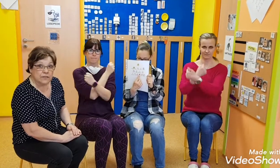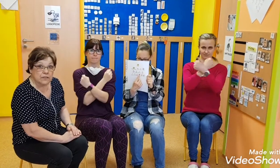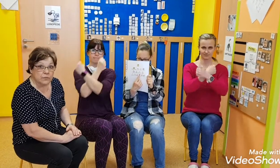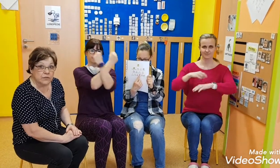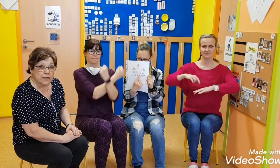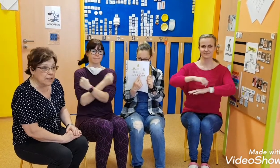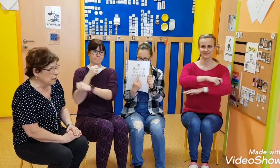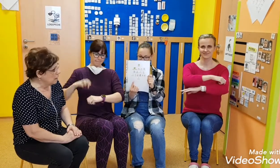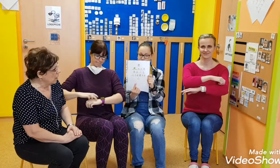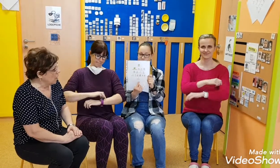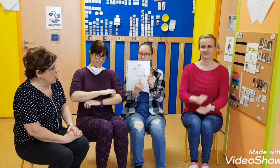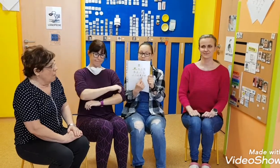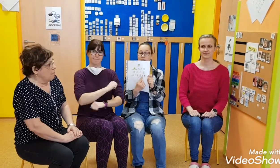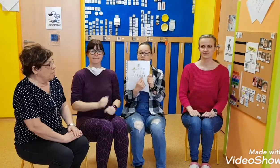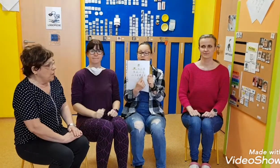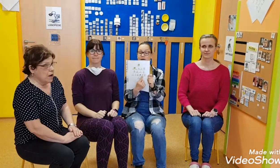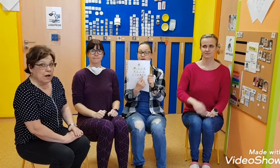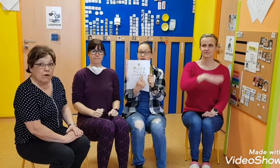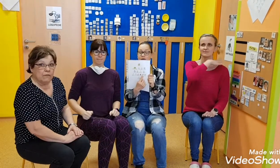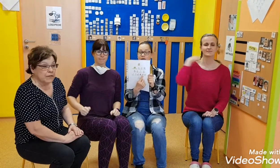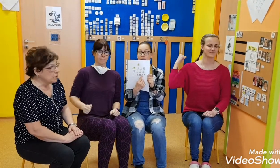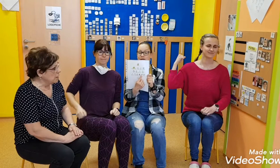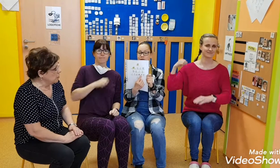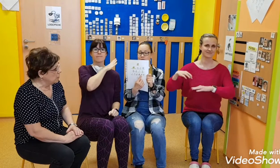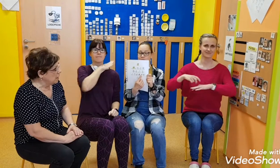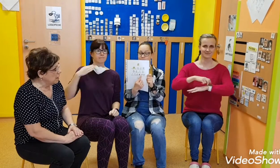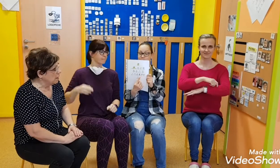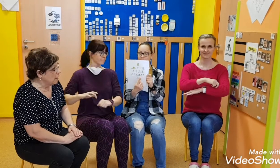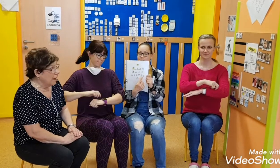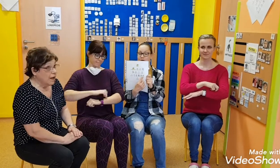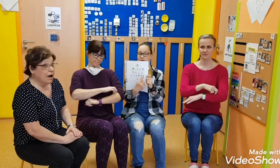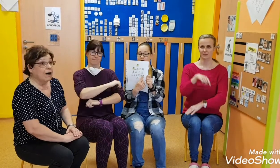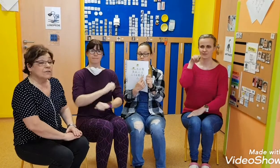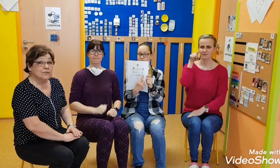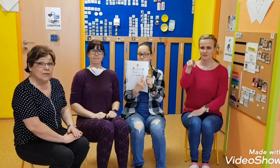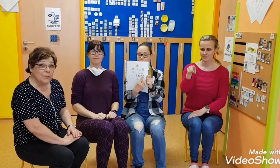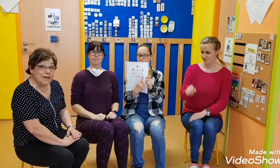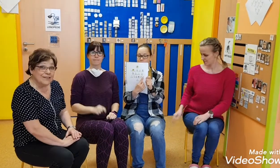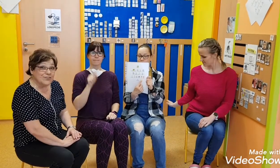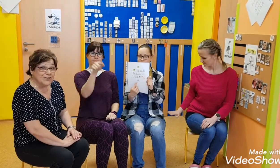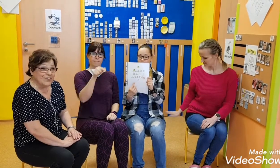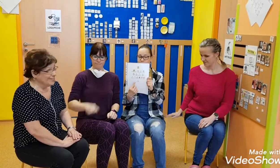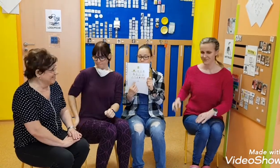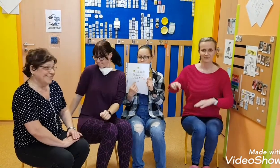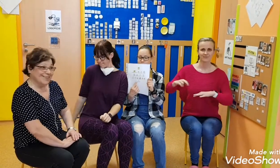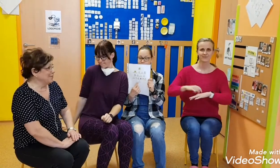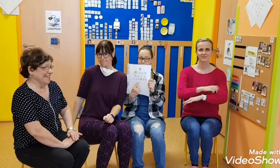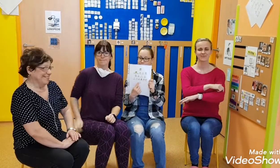jsem utekl, vlkovi jsem utekl a tobě, Liško, tobě